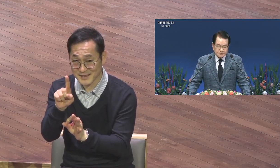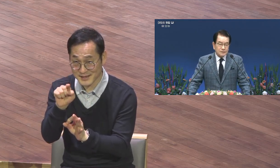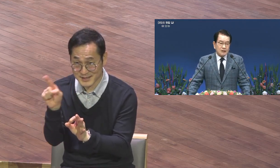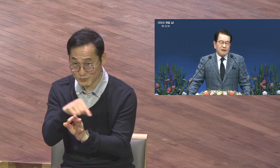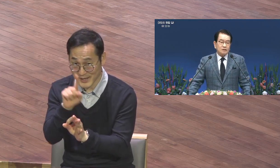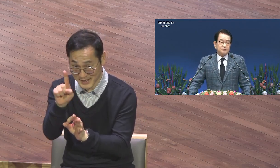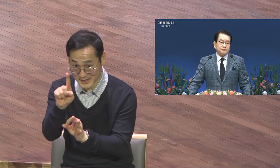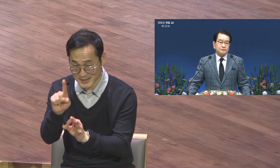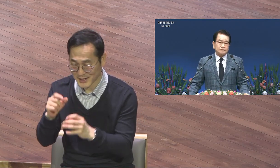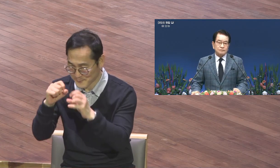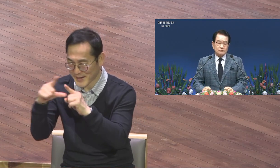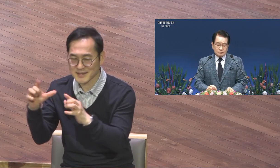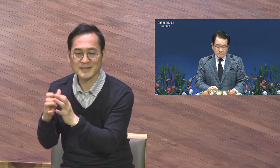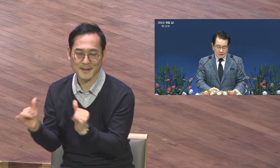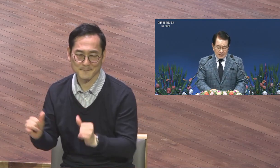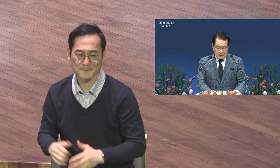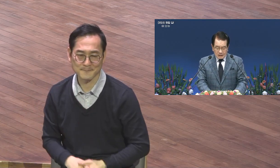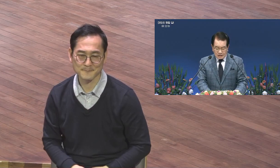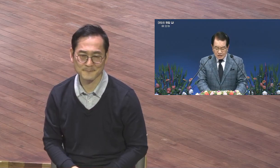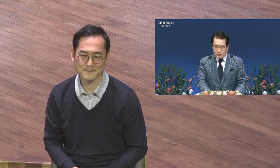중에서 그만큼